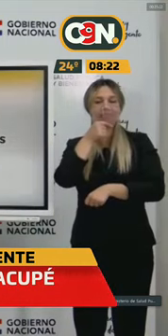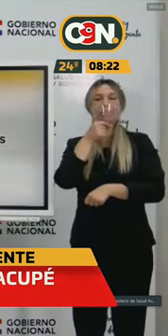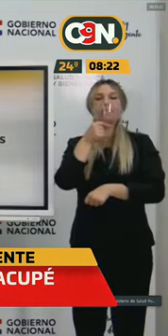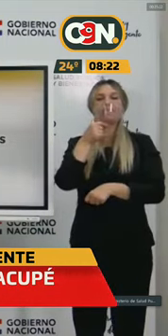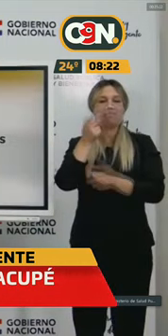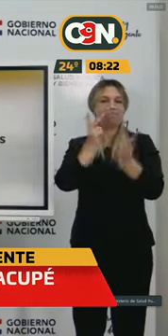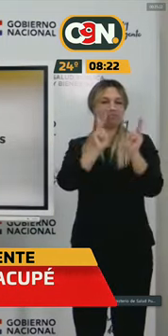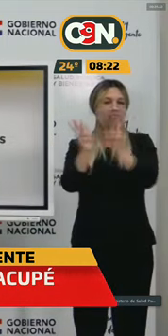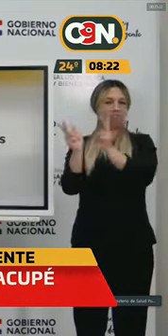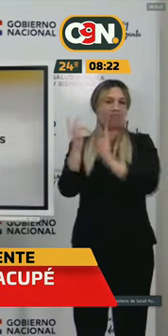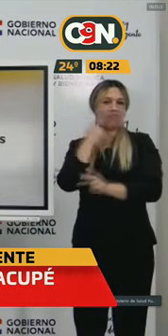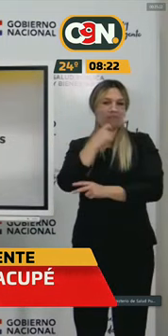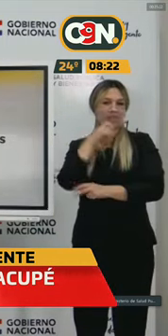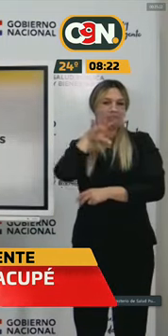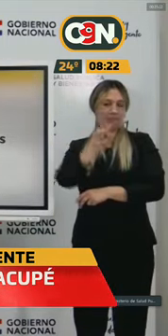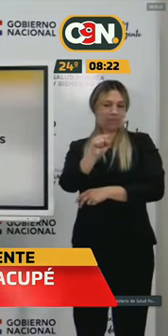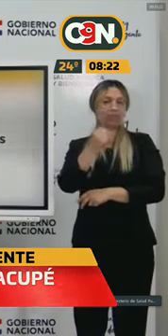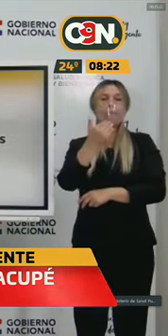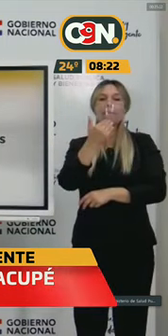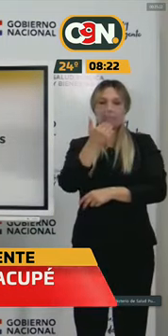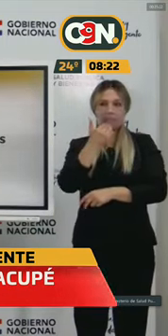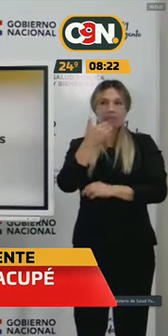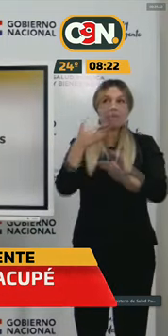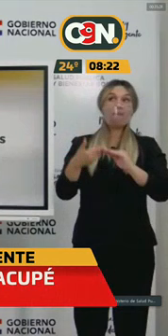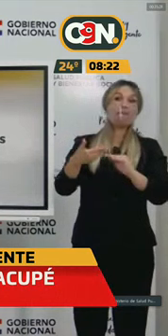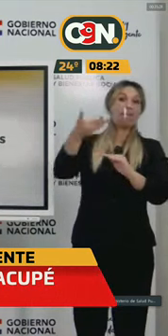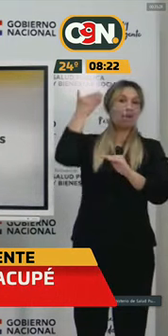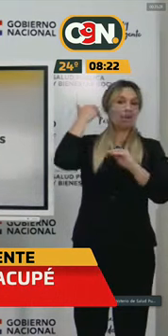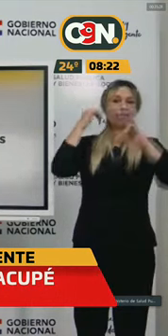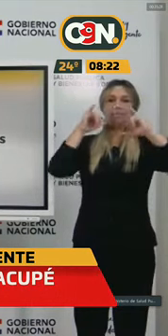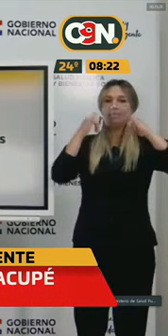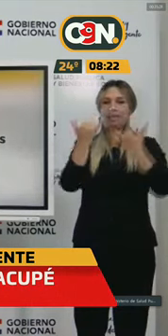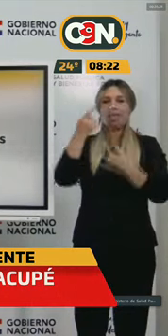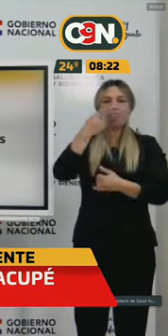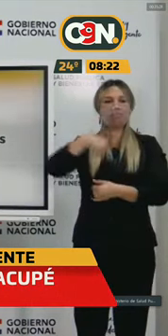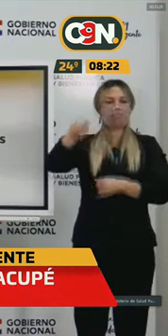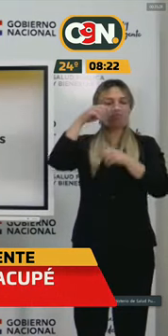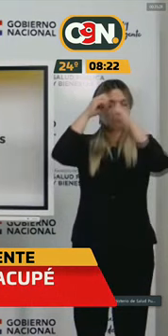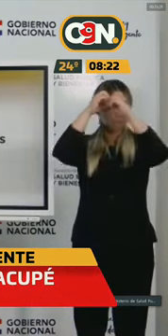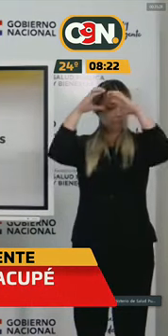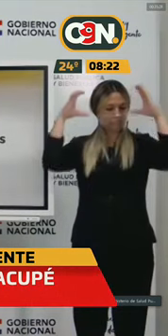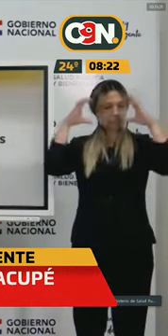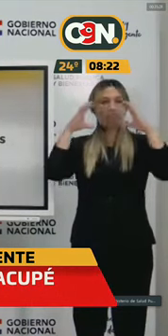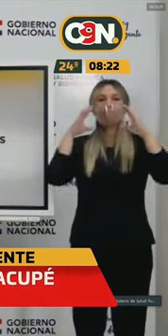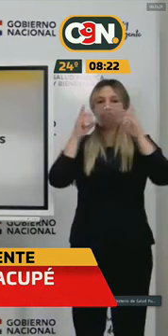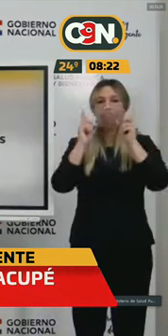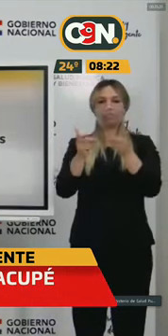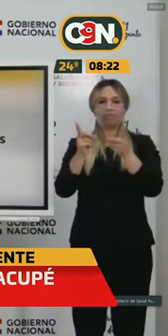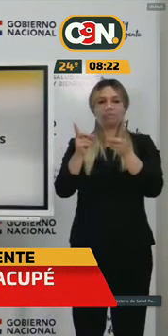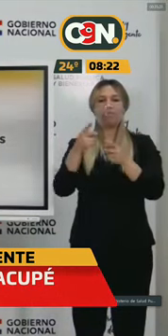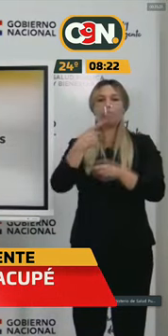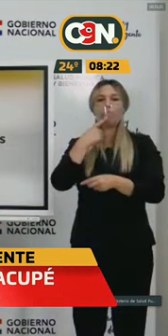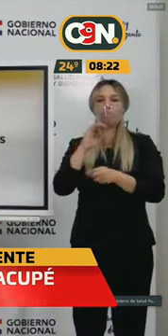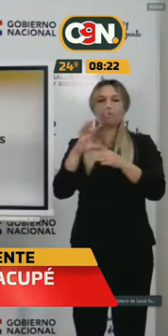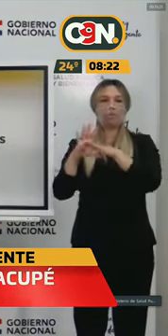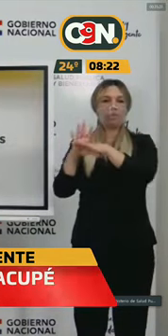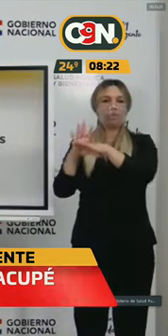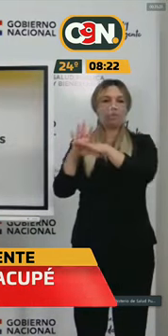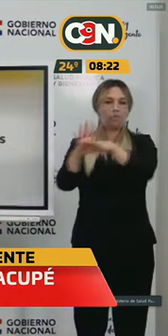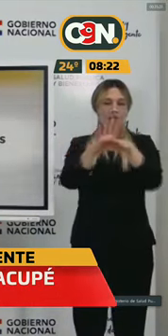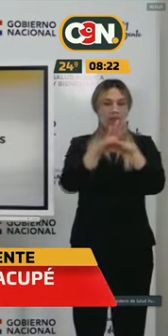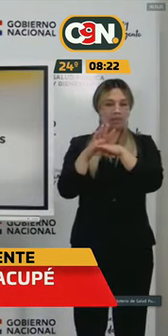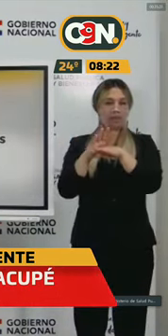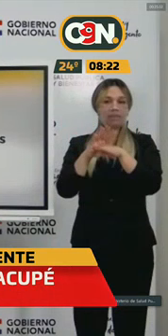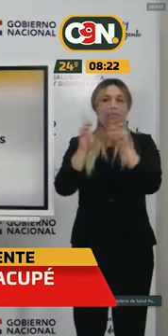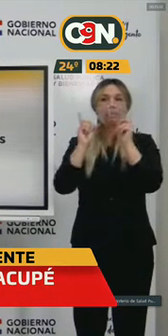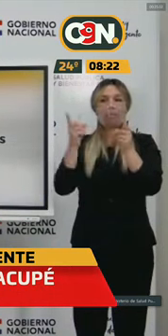está contemplado desde el inicio como una posibilidad. Estaremos analizando también lo que viene ocurriendo